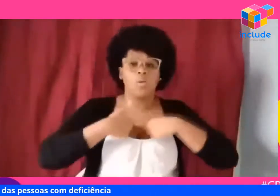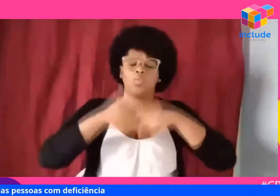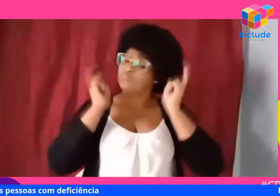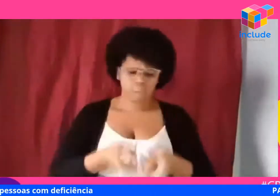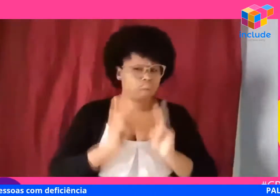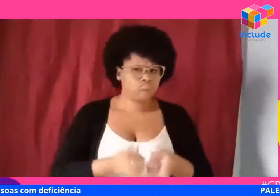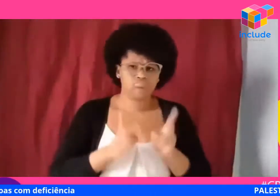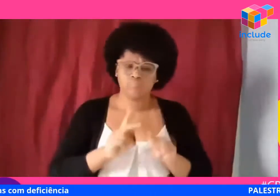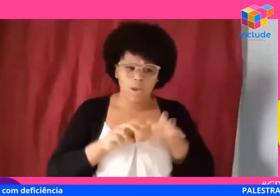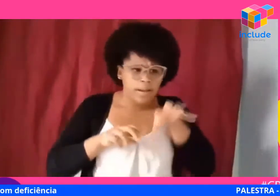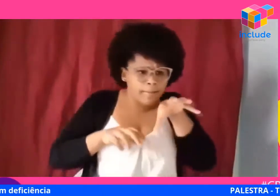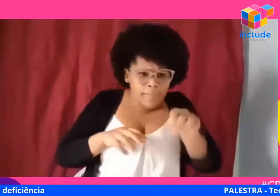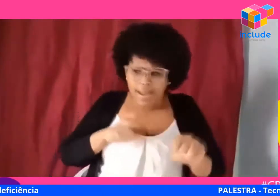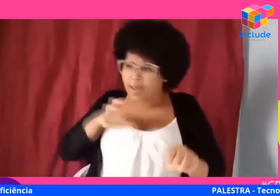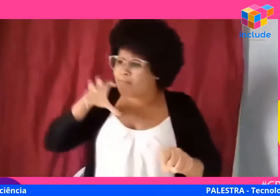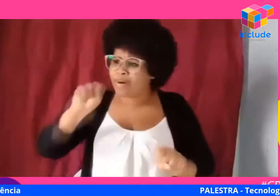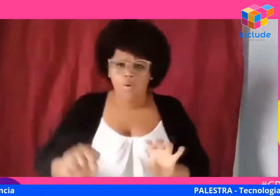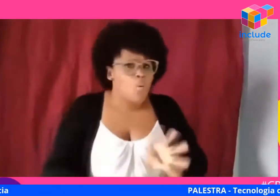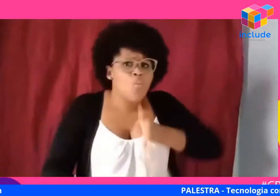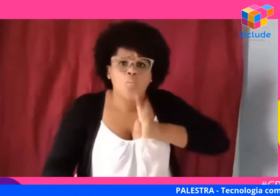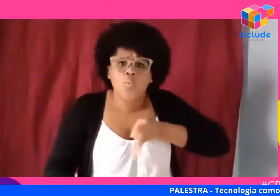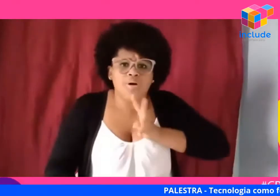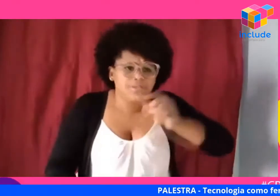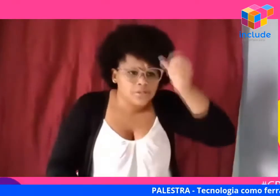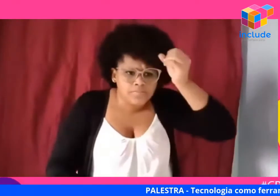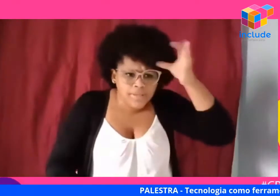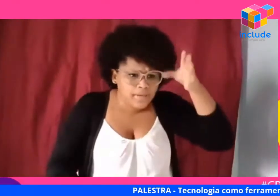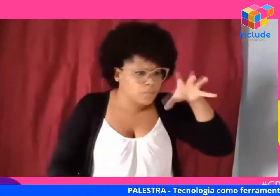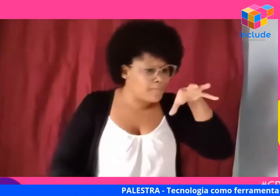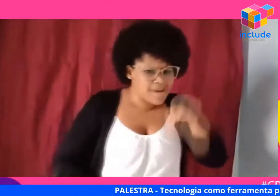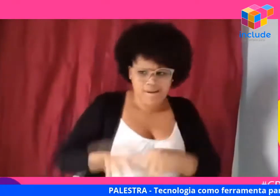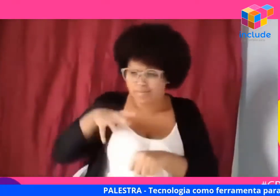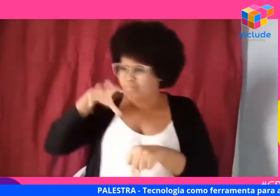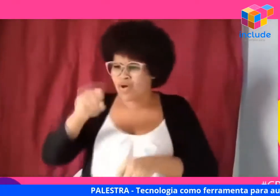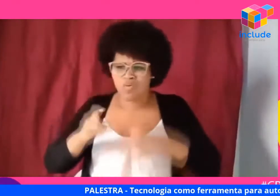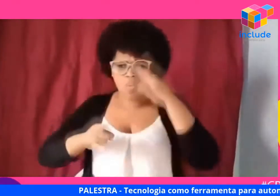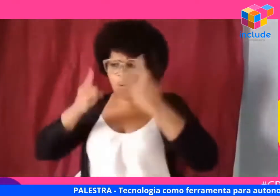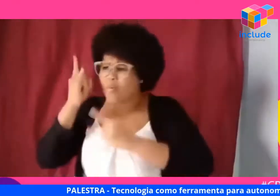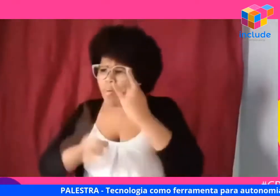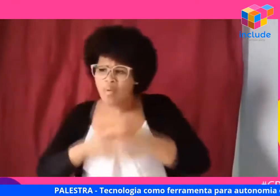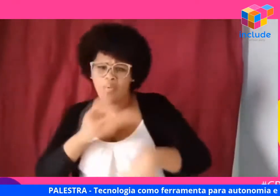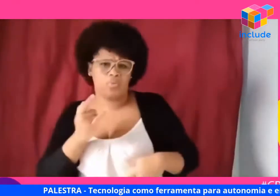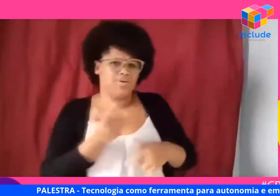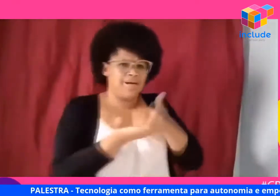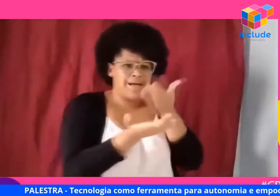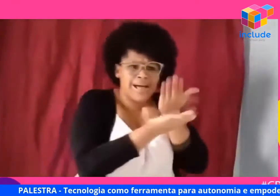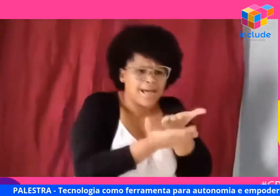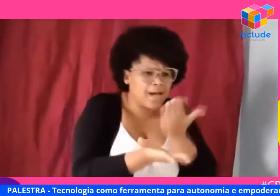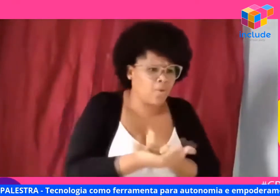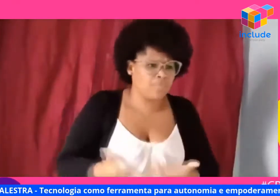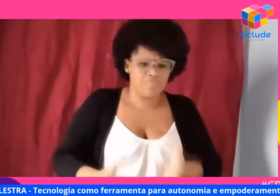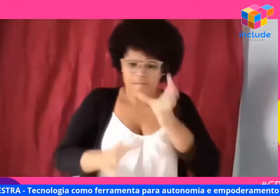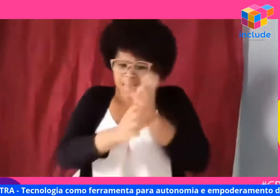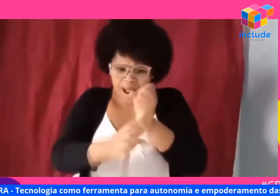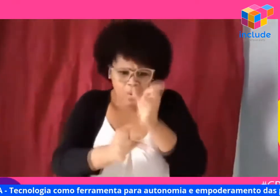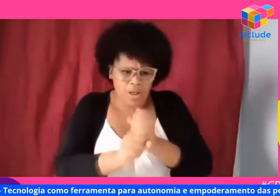outro caminho e eu continuei. Absorvendo tudo, pegando conhecimentos, agregando, participando